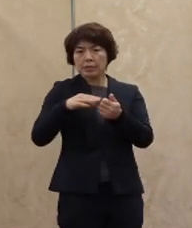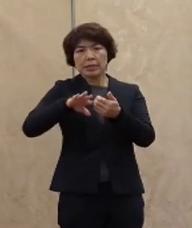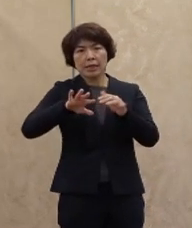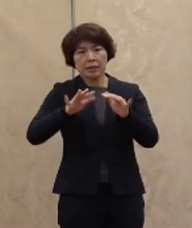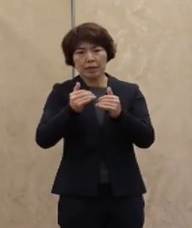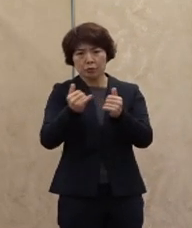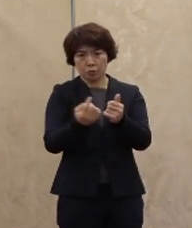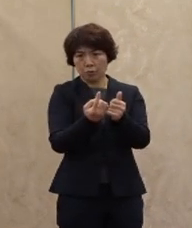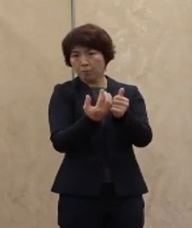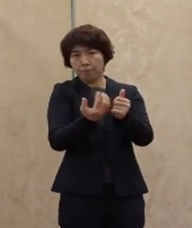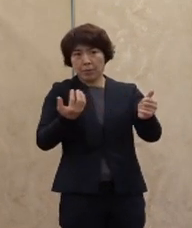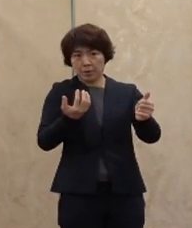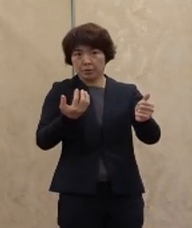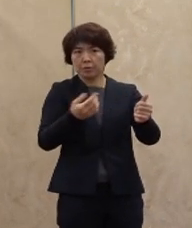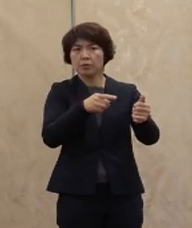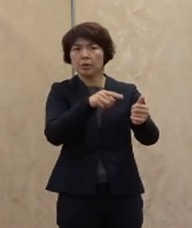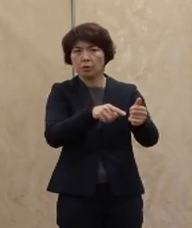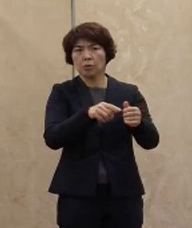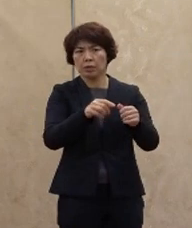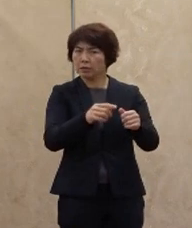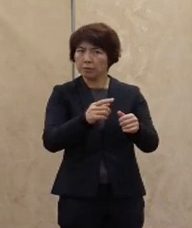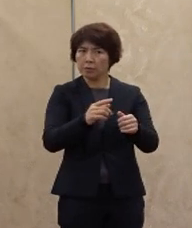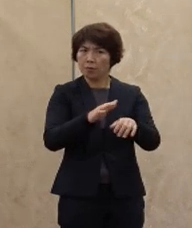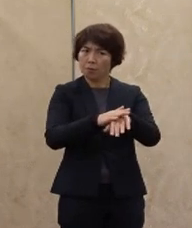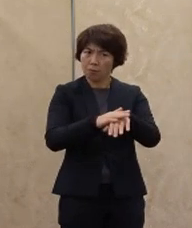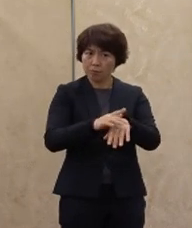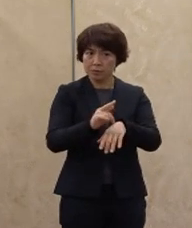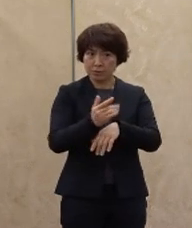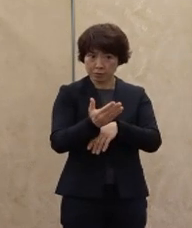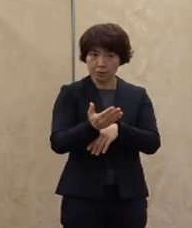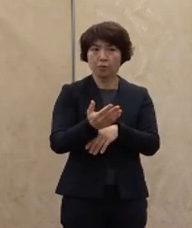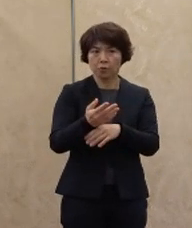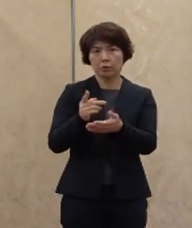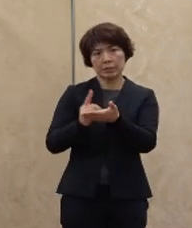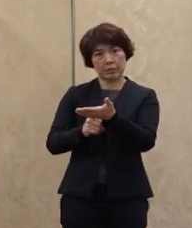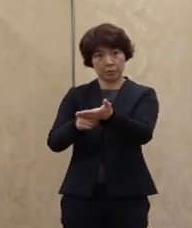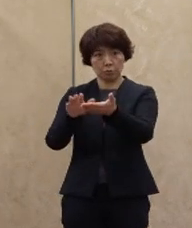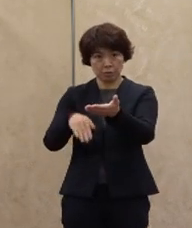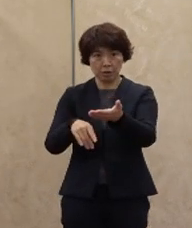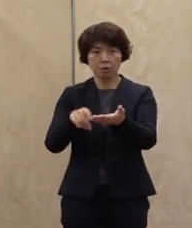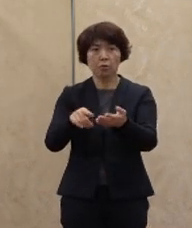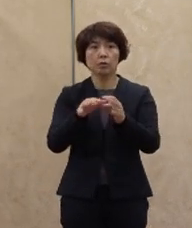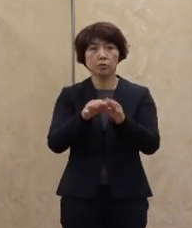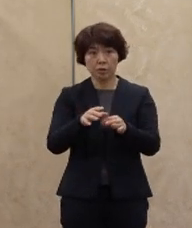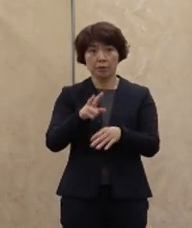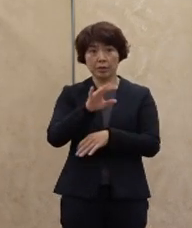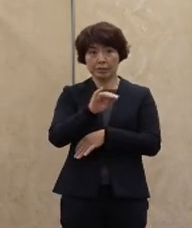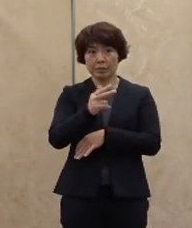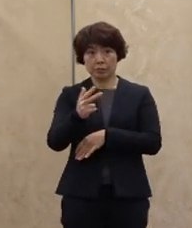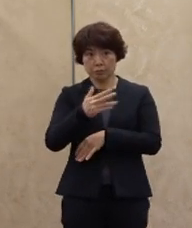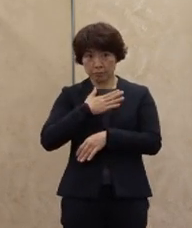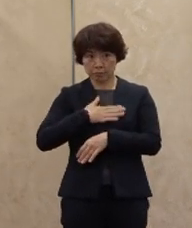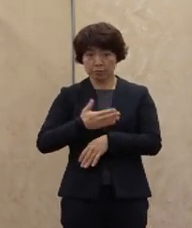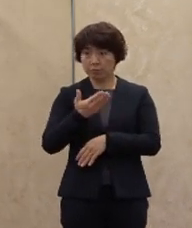という、議員の指摘ですが、この件について知事は把握されておられますでしょうか。